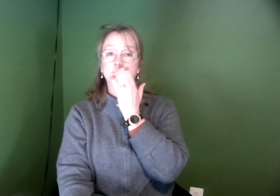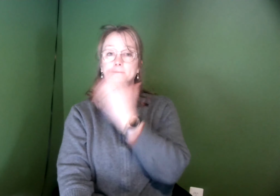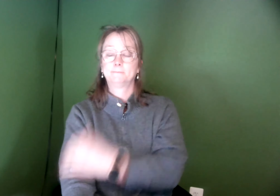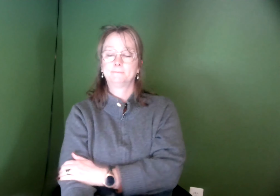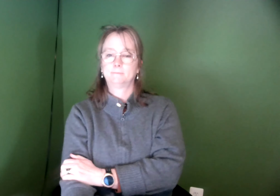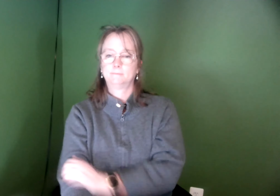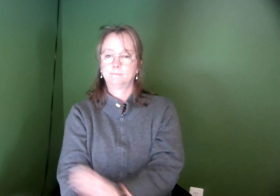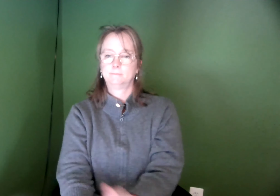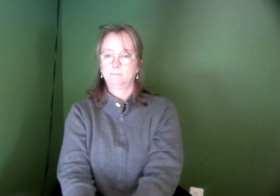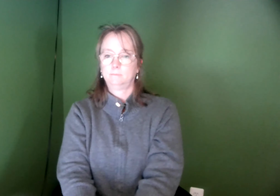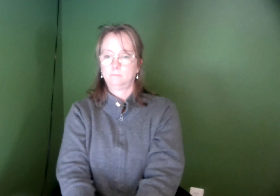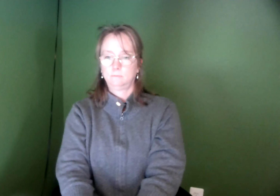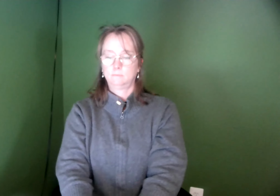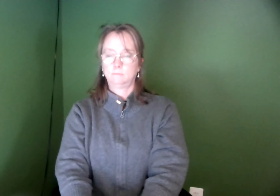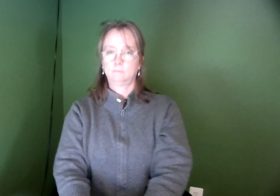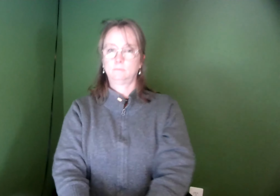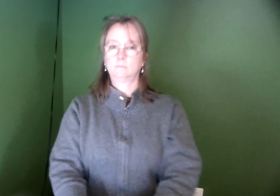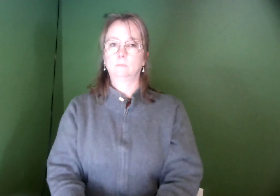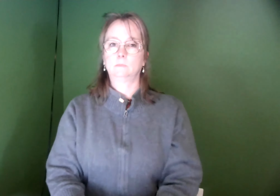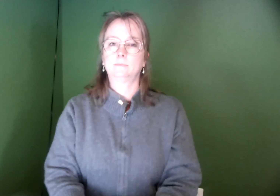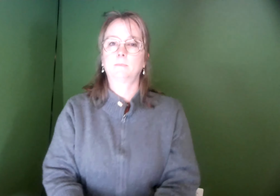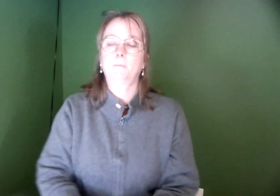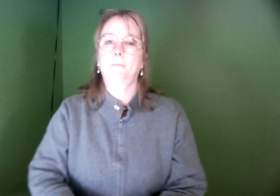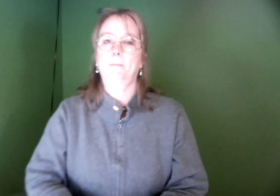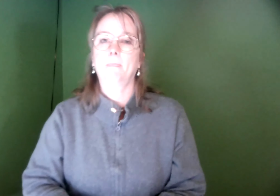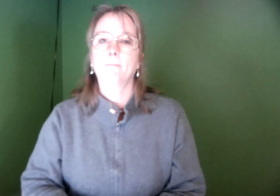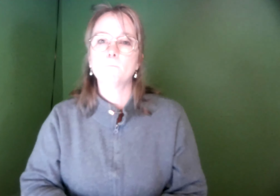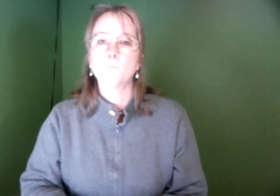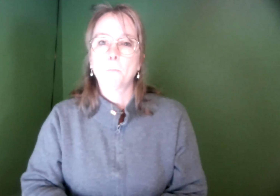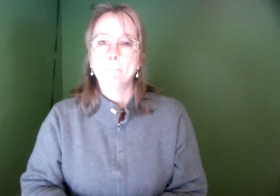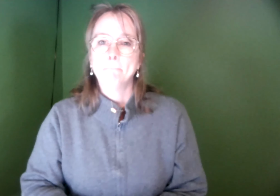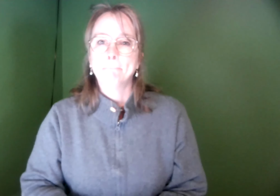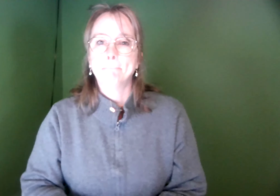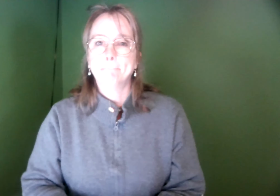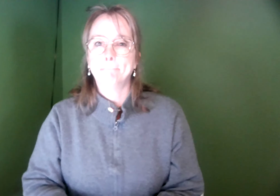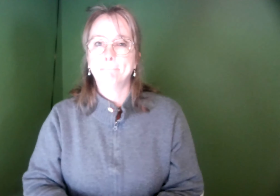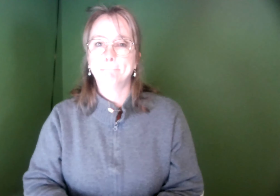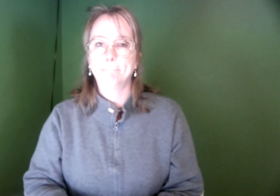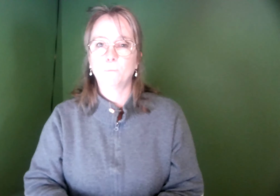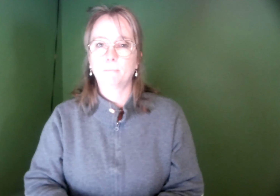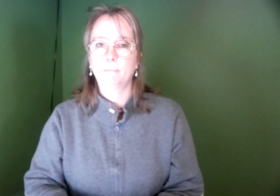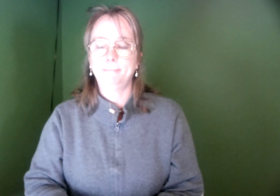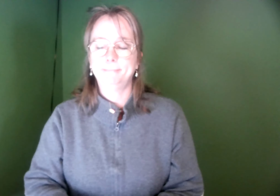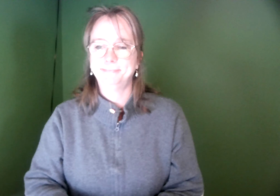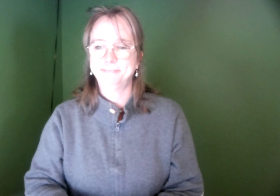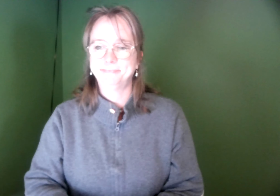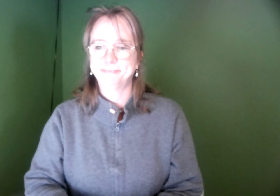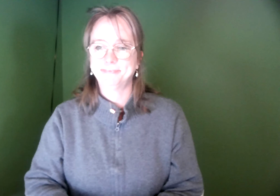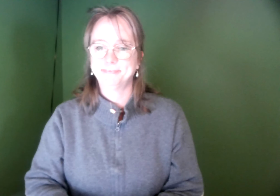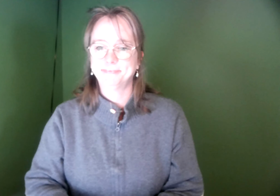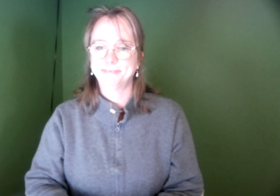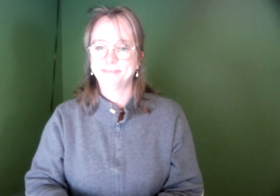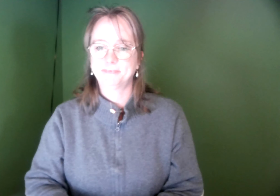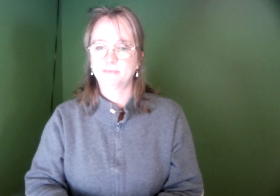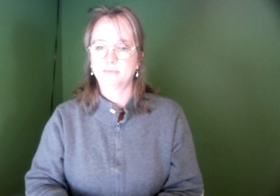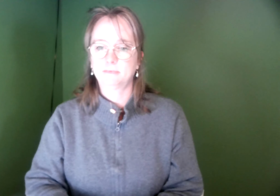que promoverlo ahorita con los dineros que nos van a dar para banda ancha y dándole teléfonos a la gente, dándole banda ancha, si podemos hacer una aplicación para